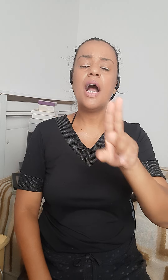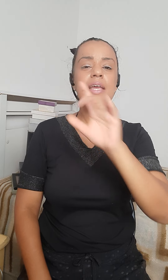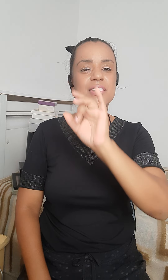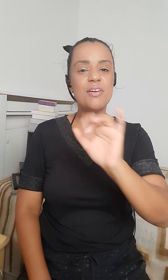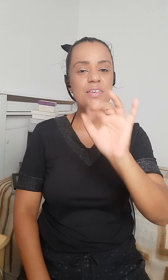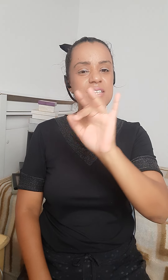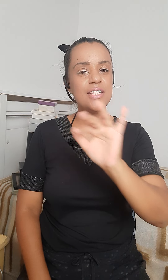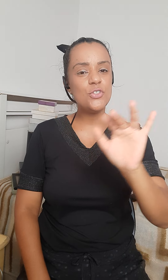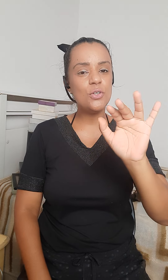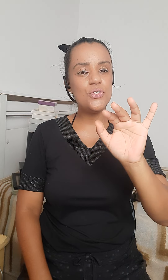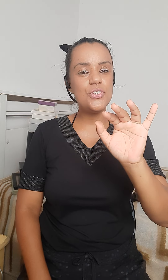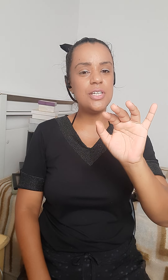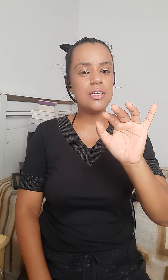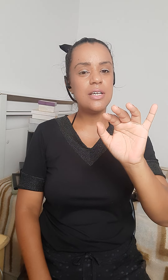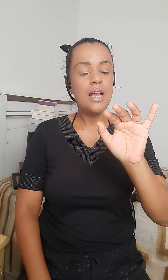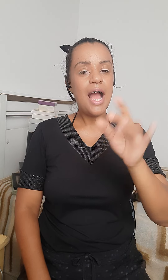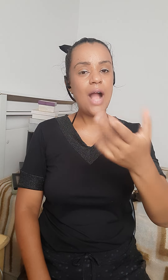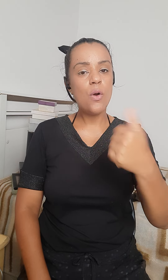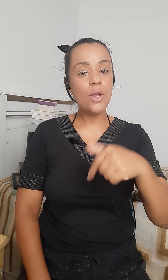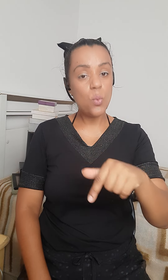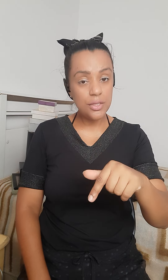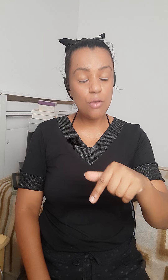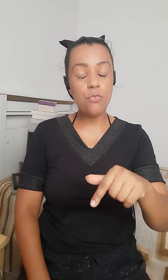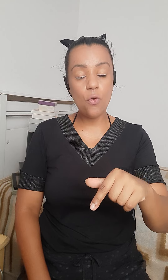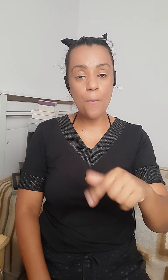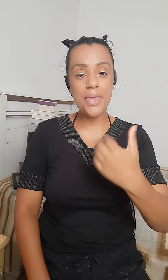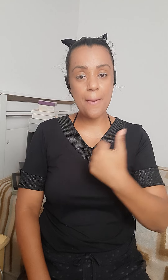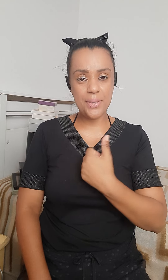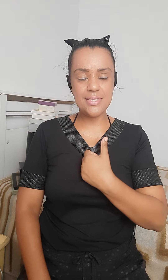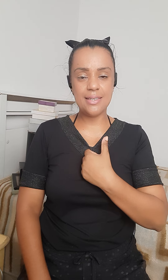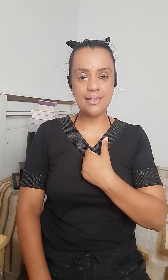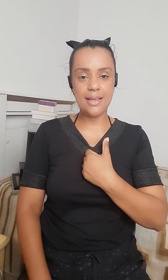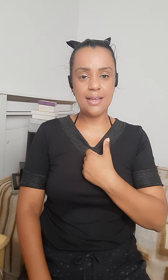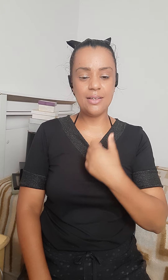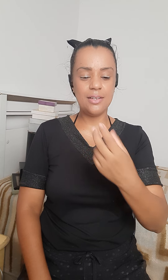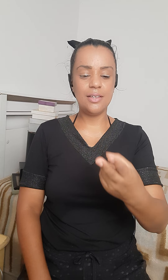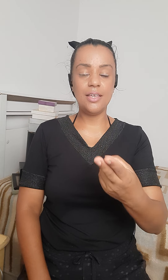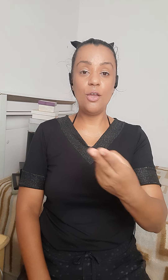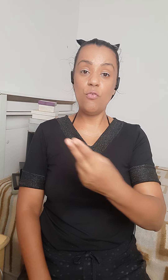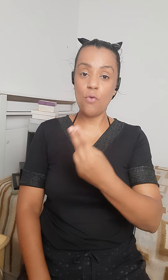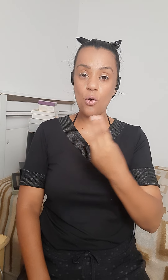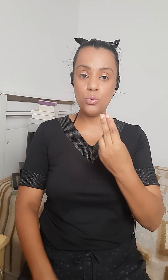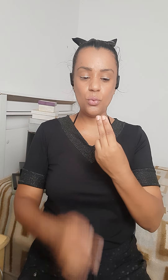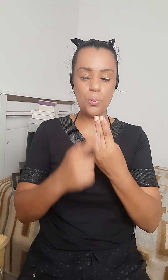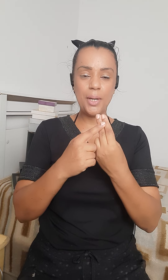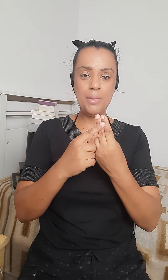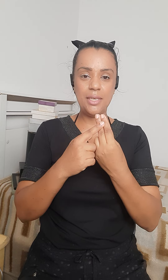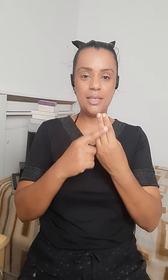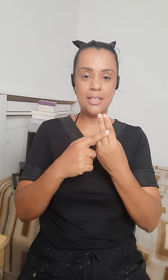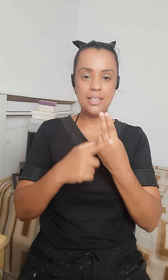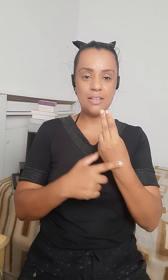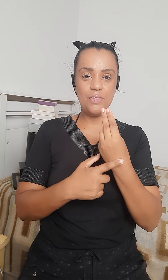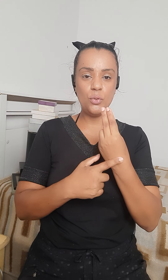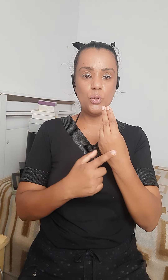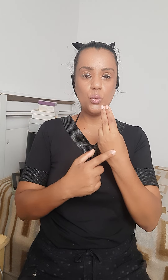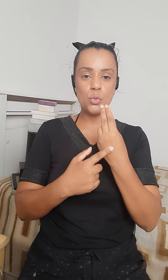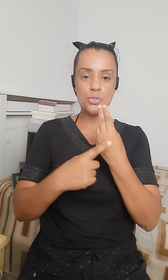Aí você vai fazer a datilologia. Agora, quando eu for me apresentar, eu volto para mim. Tá vendo que o dorso